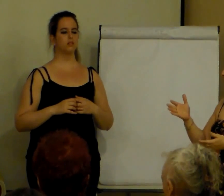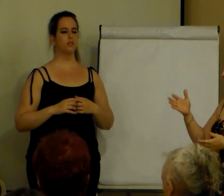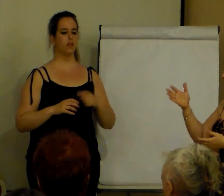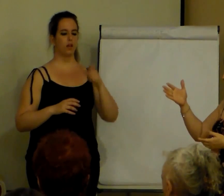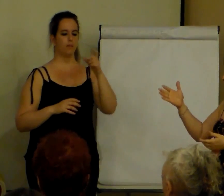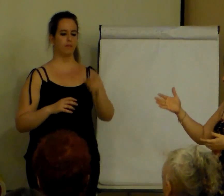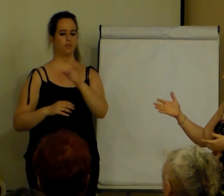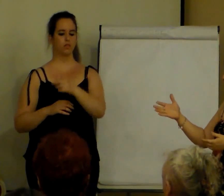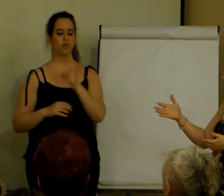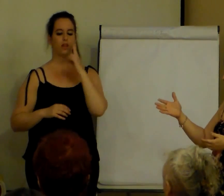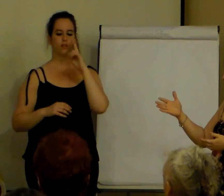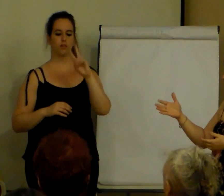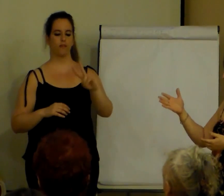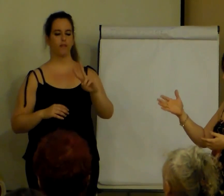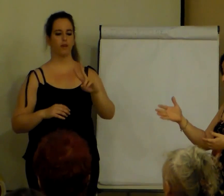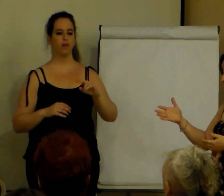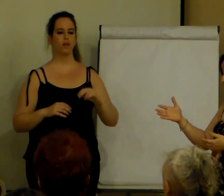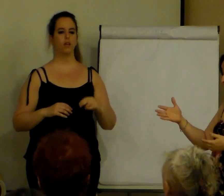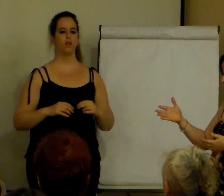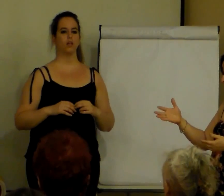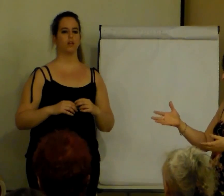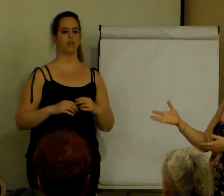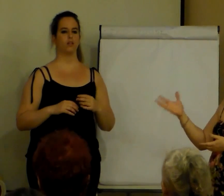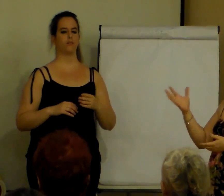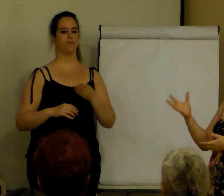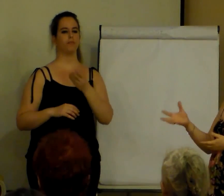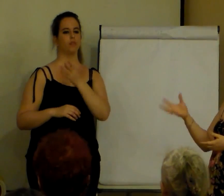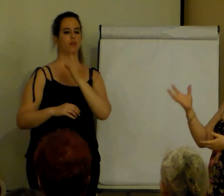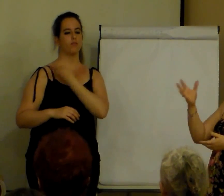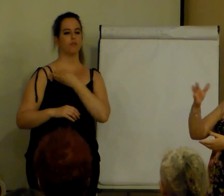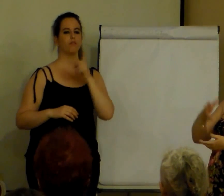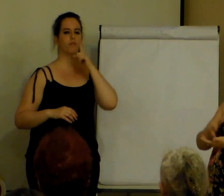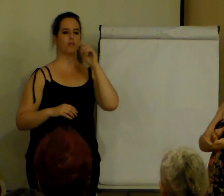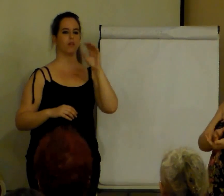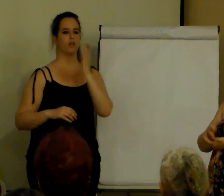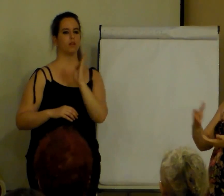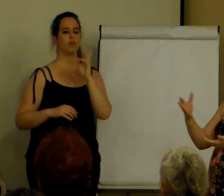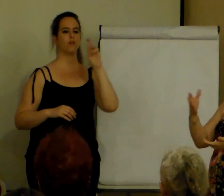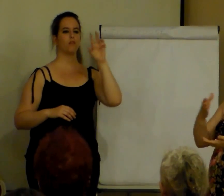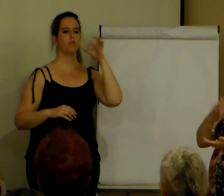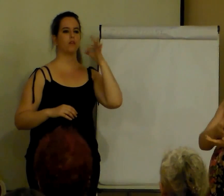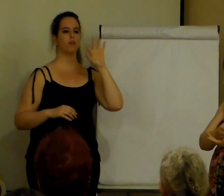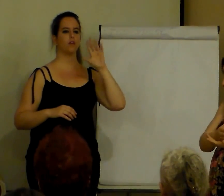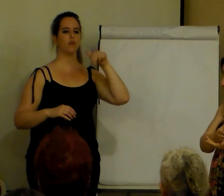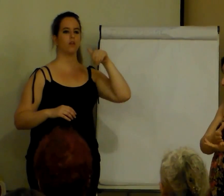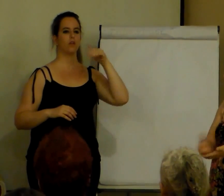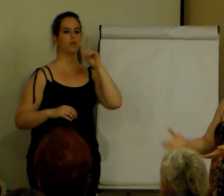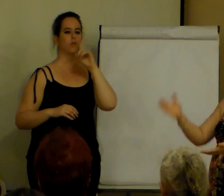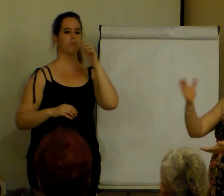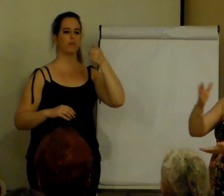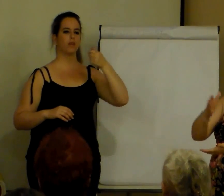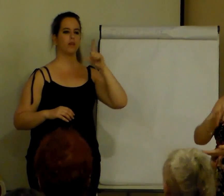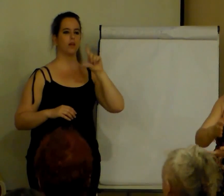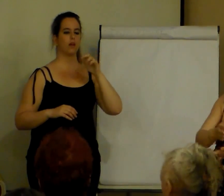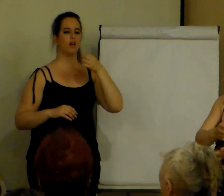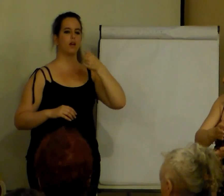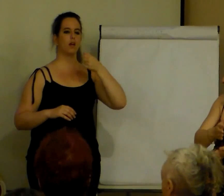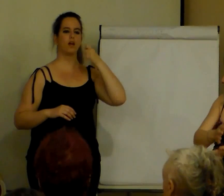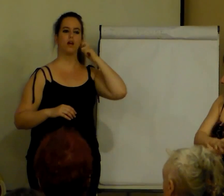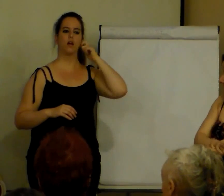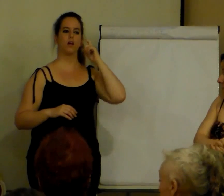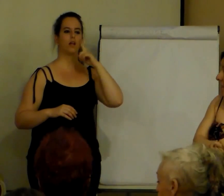visto que desarrollan síntomas de fibromialgia y cuando hacen la dieta restricta en gluten se